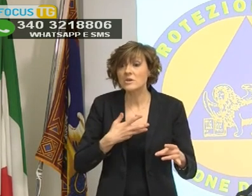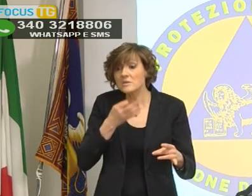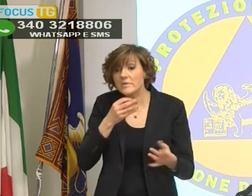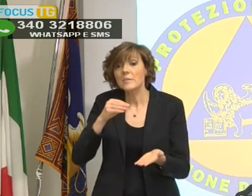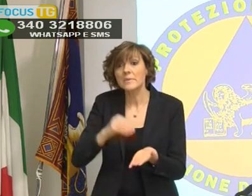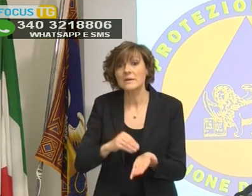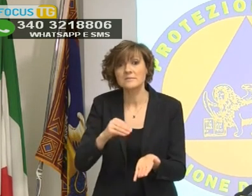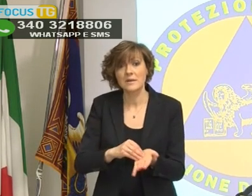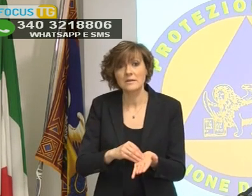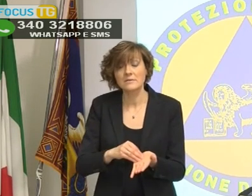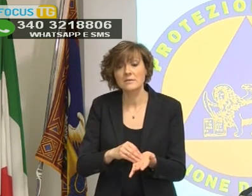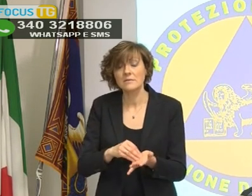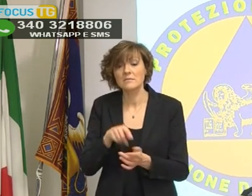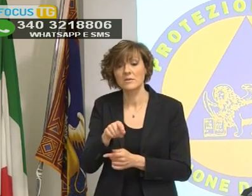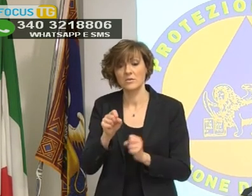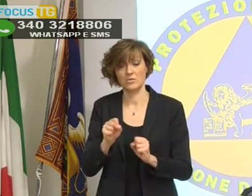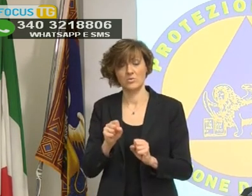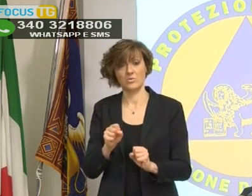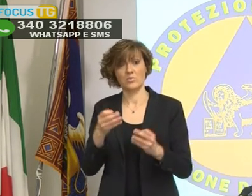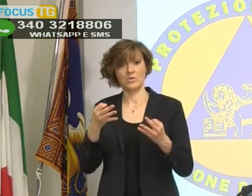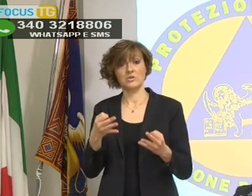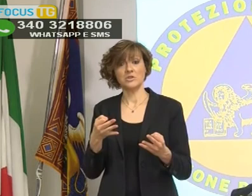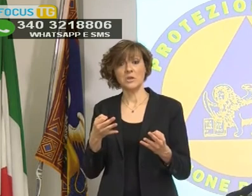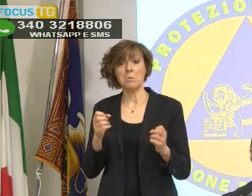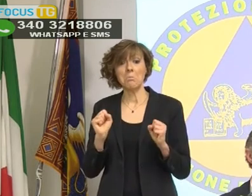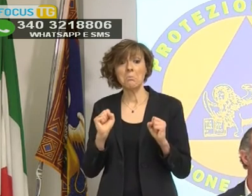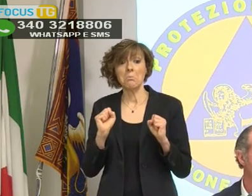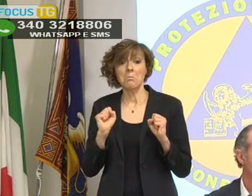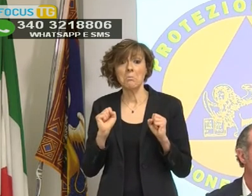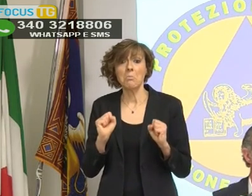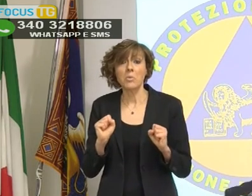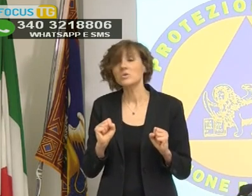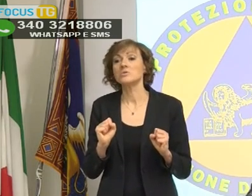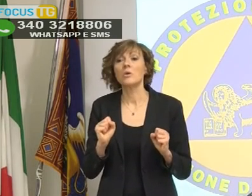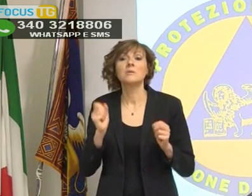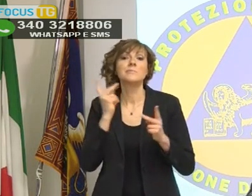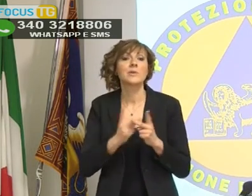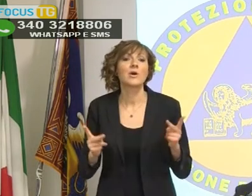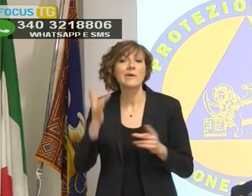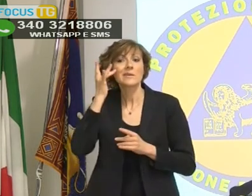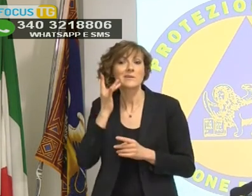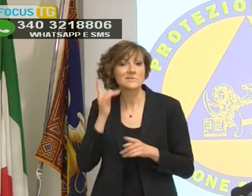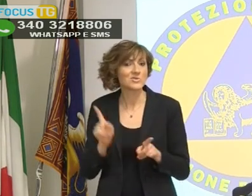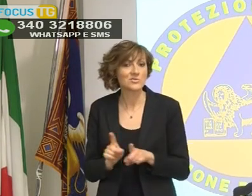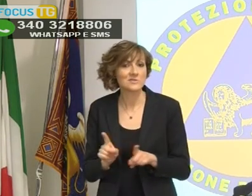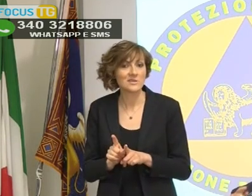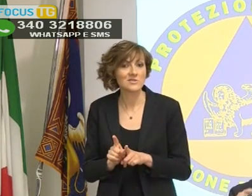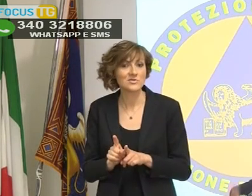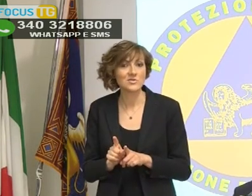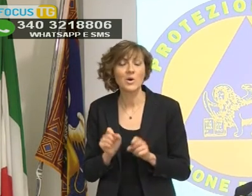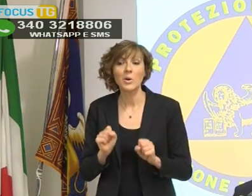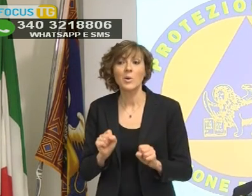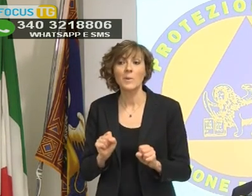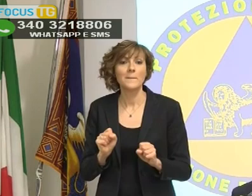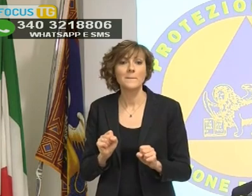puoi decidere, lo diceva un vostro collega giornalista, uno può fare anche la roulette russa, no? Voi sapete, no? Cioè, carichi la pistola, metti